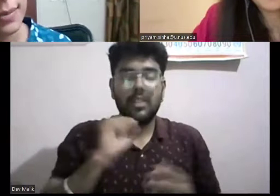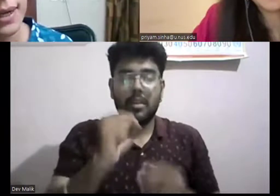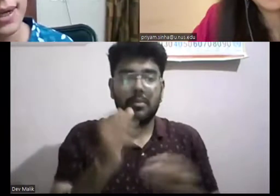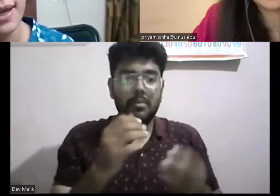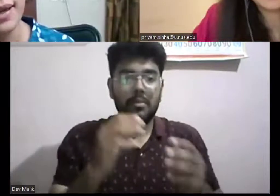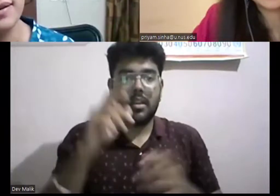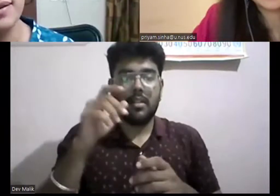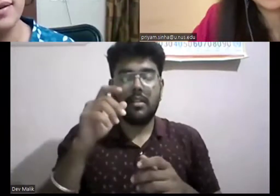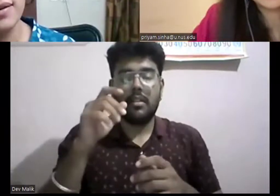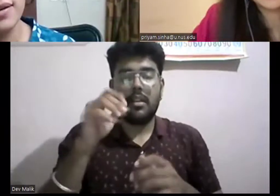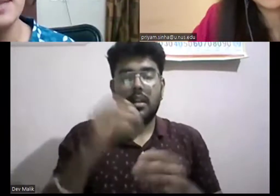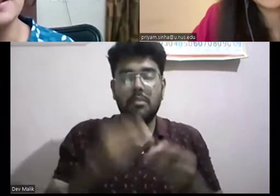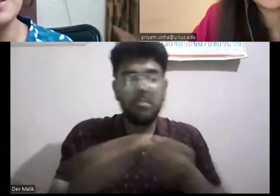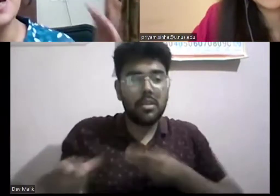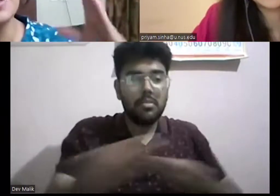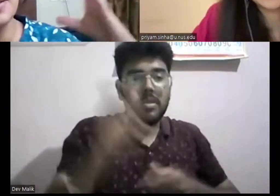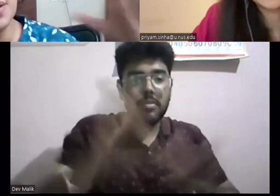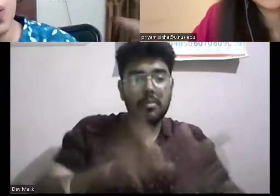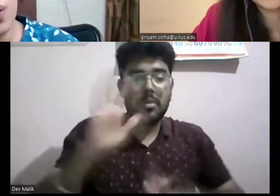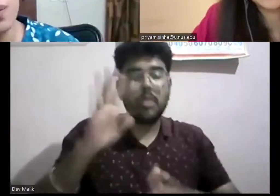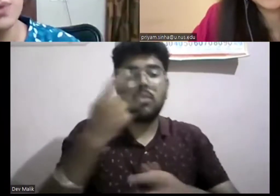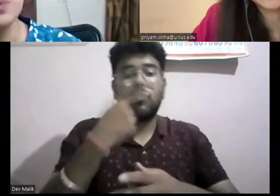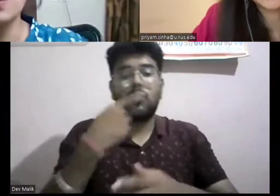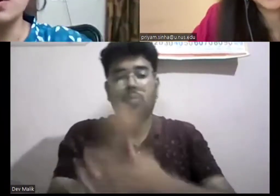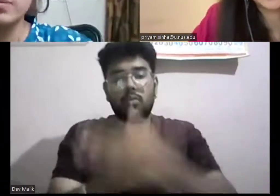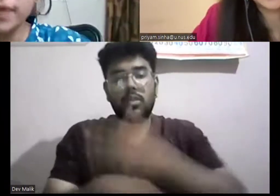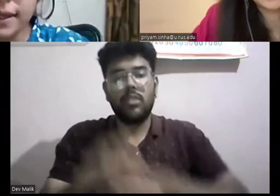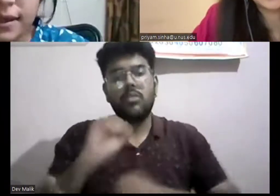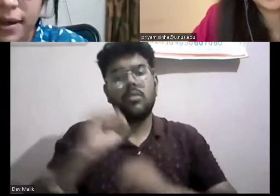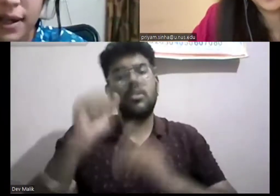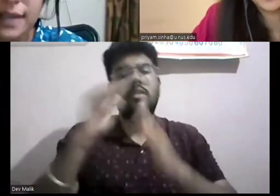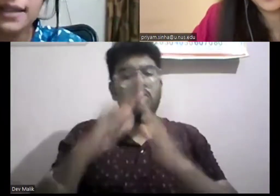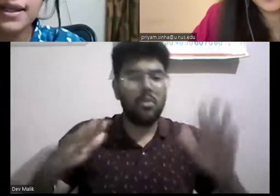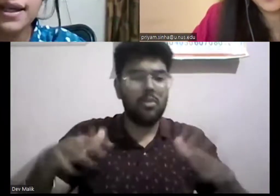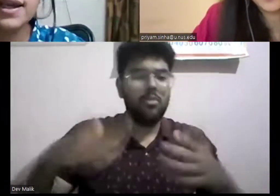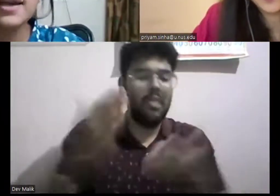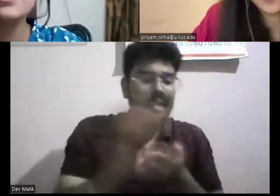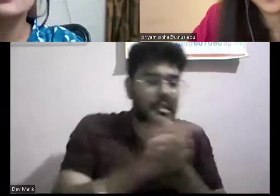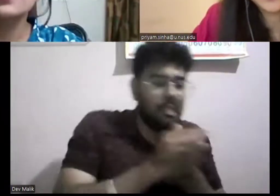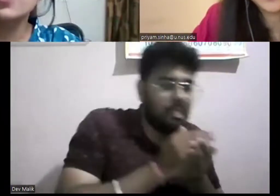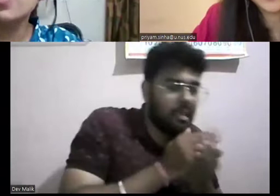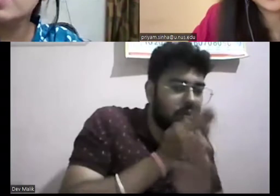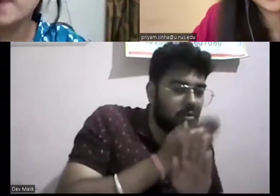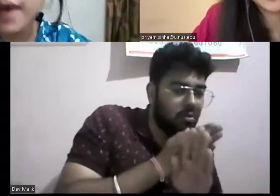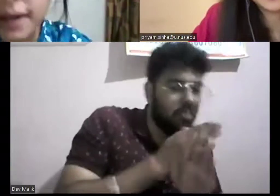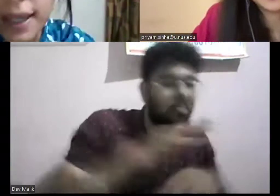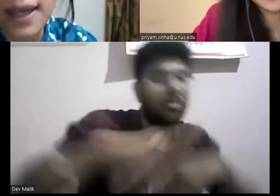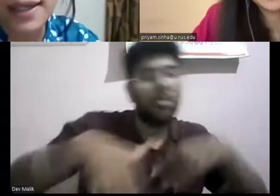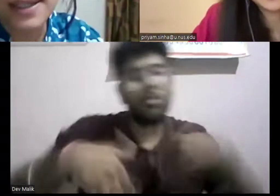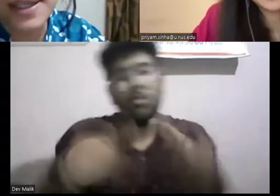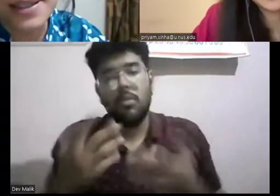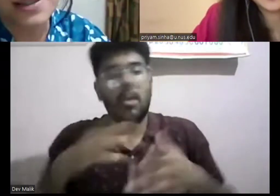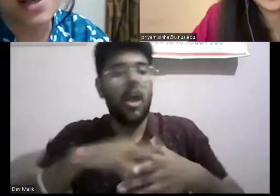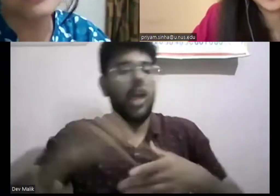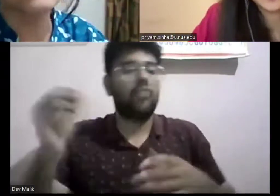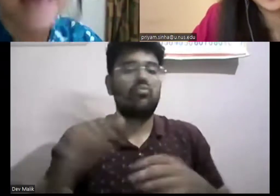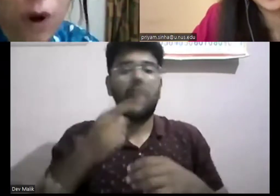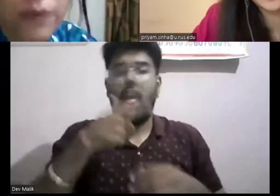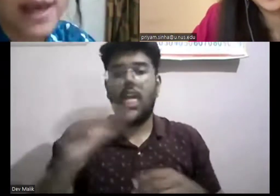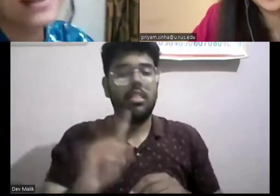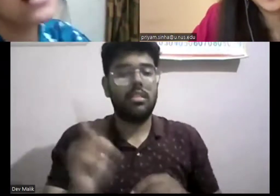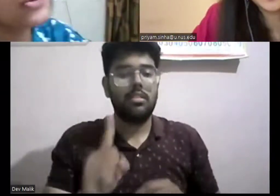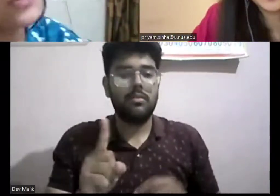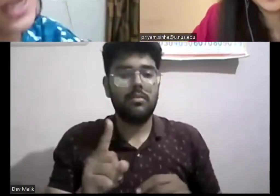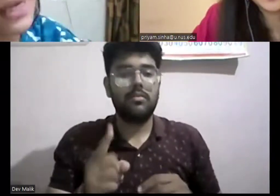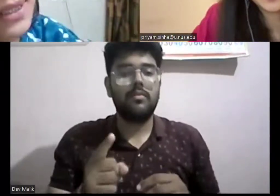कि disabled हैं? Either they are in their homes, उनको hidden रखा जाता है, उनको बाहर नहीं आने दिया जाता, lack